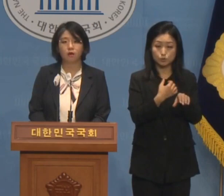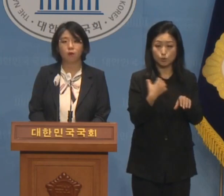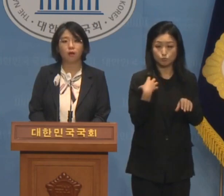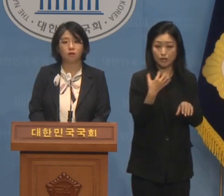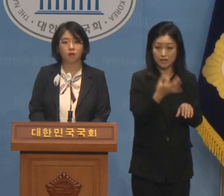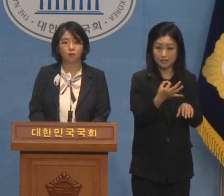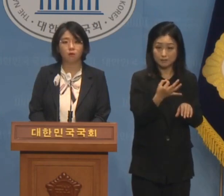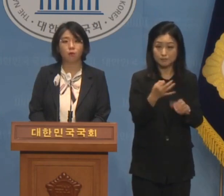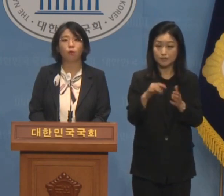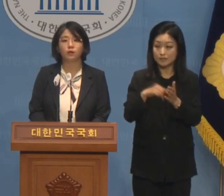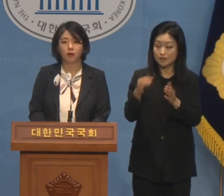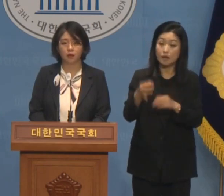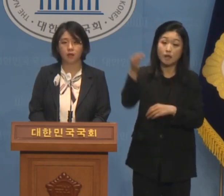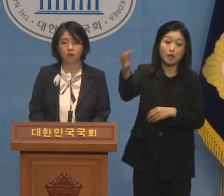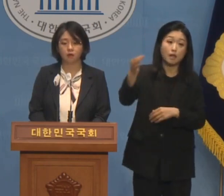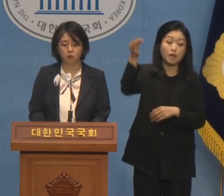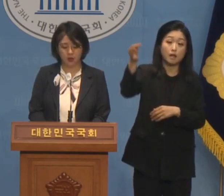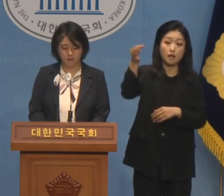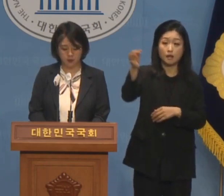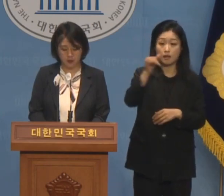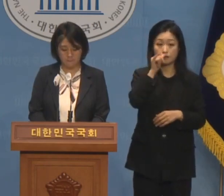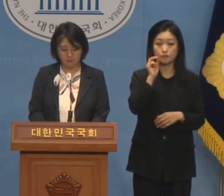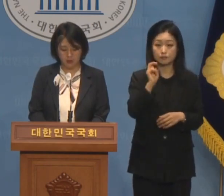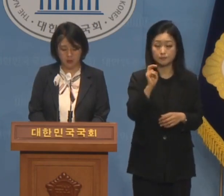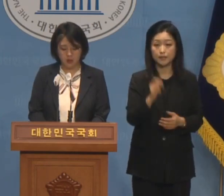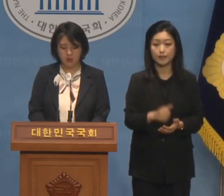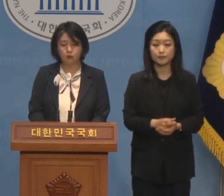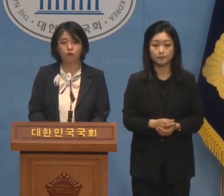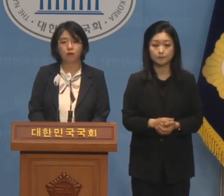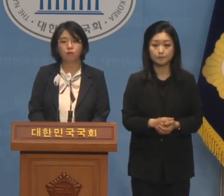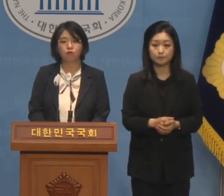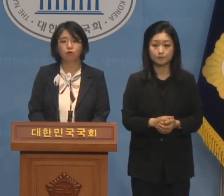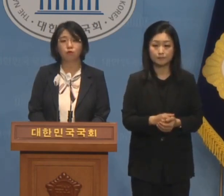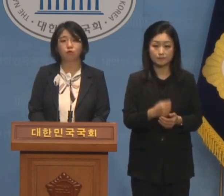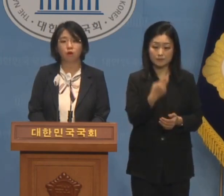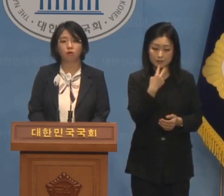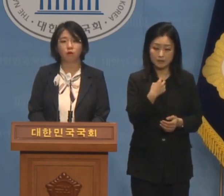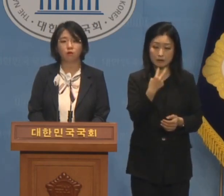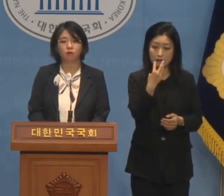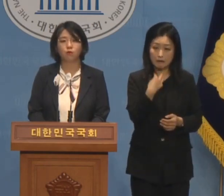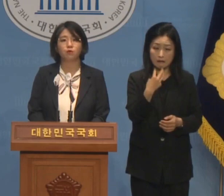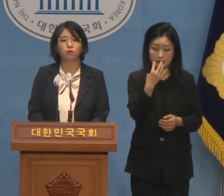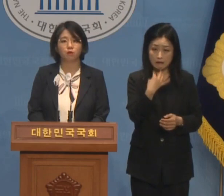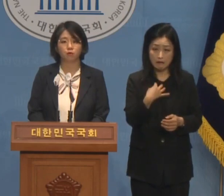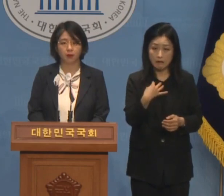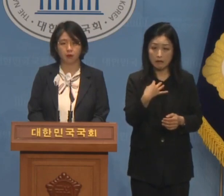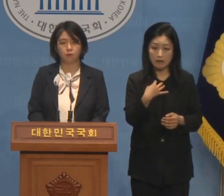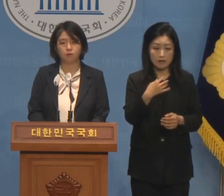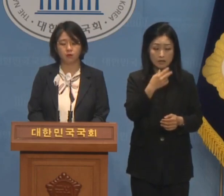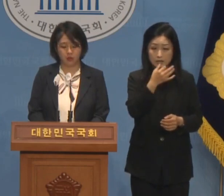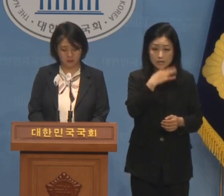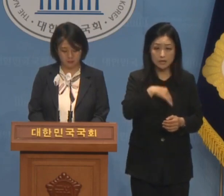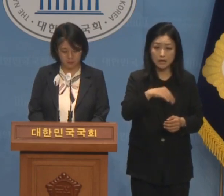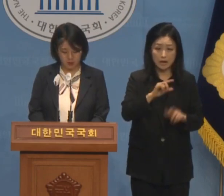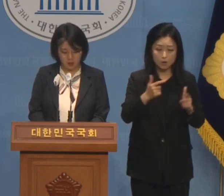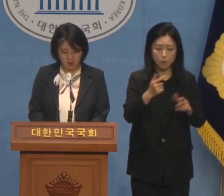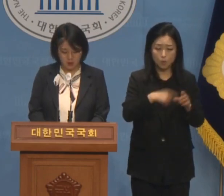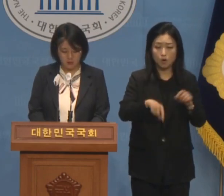나라의 관세로 고스란히 내놓아야 합니다. 2중, 3중으로 국가 경쟁력은 훼손될 수밖에